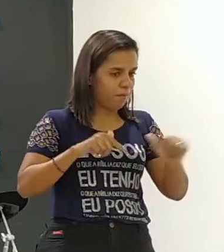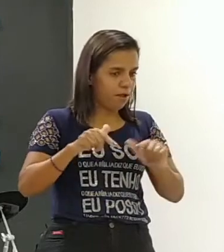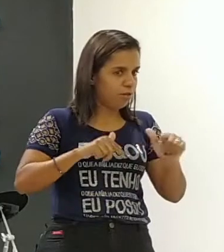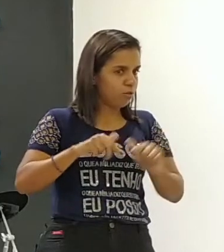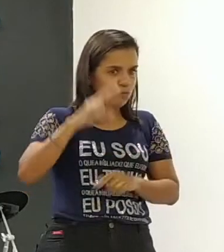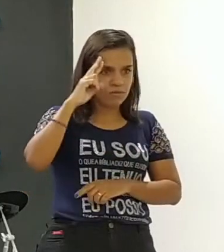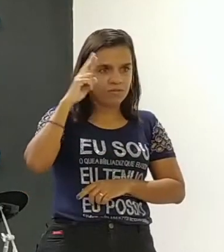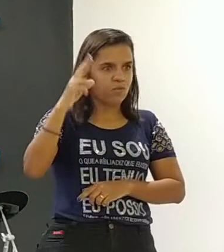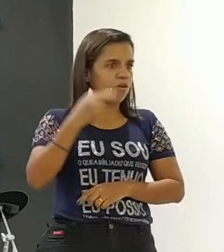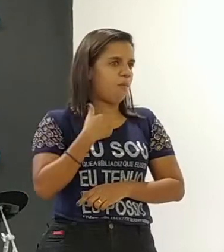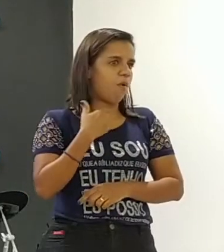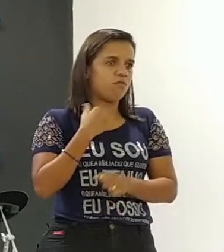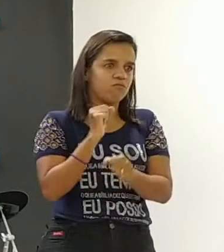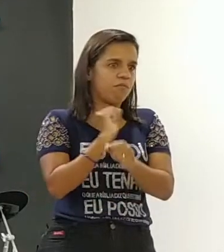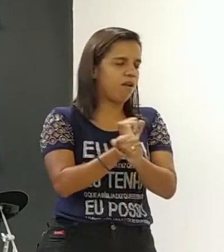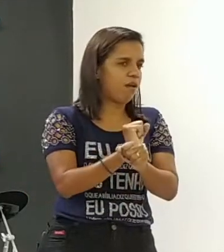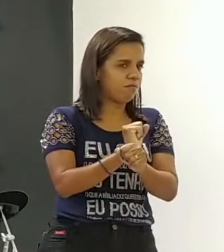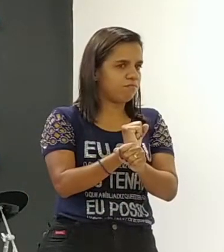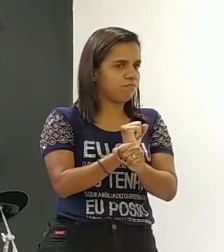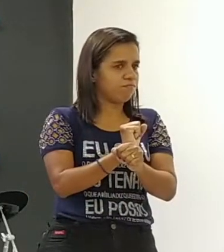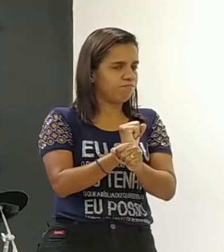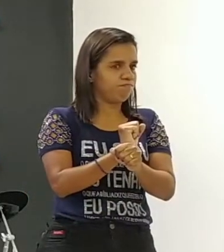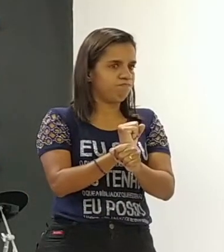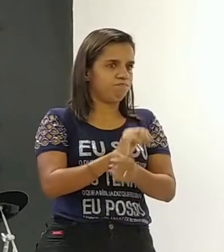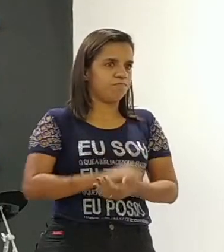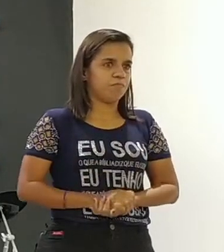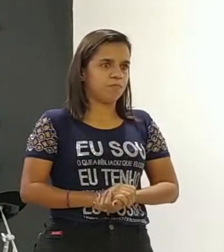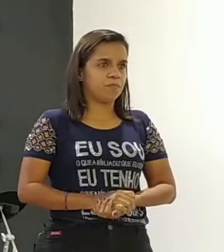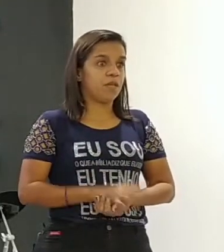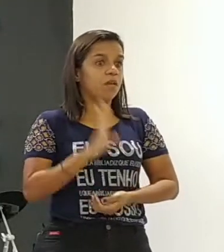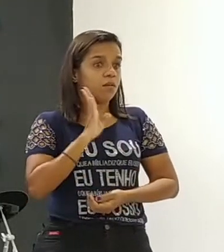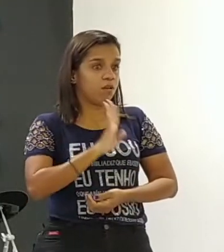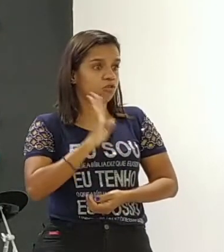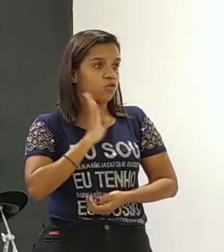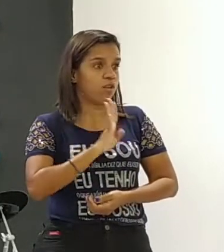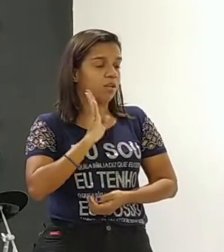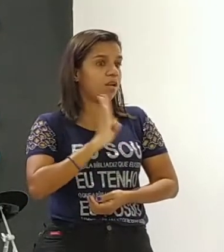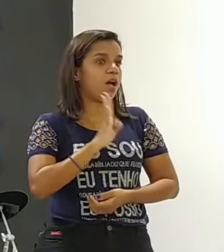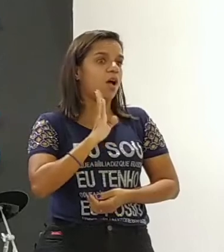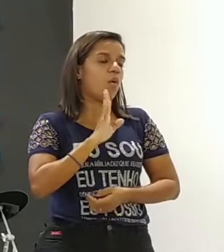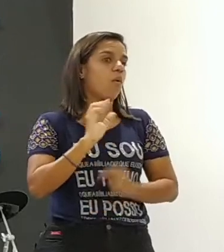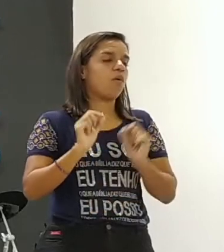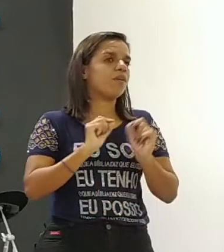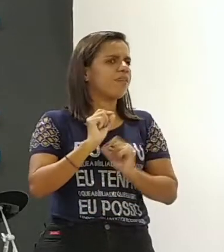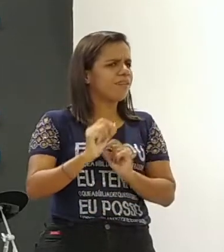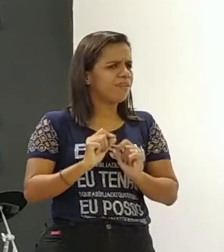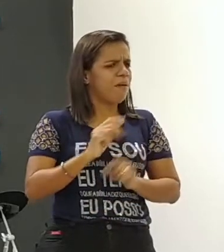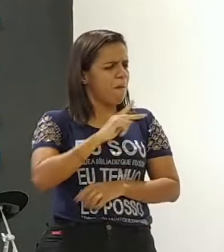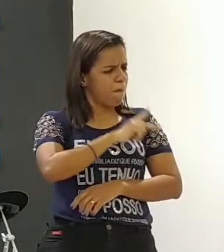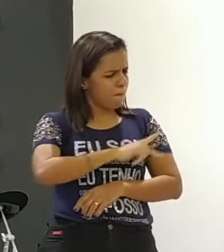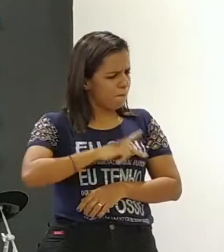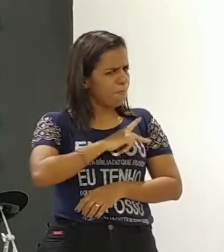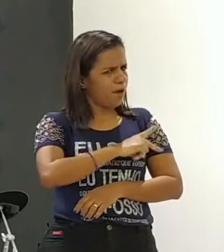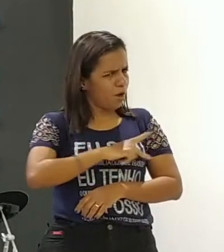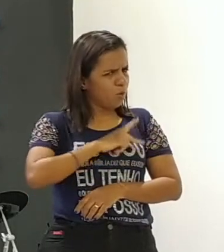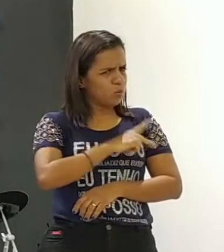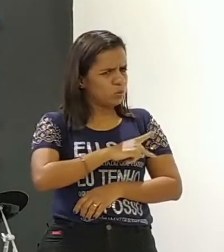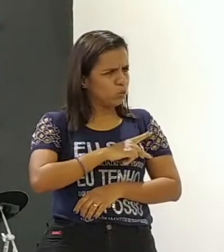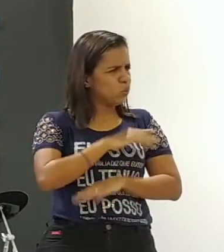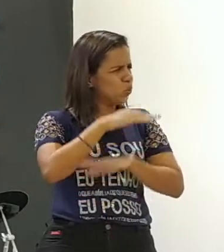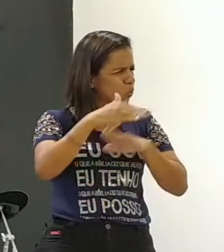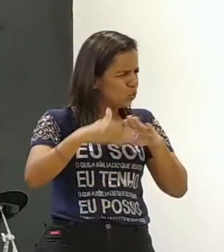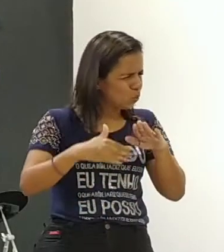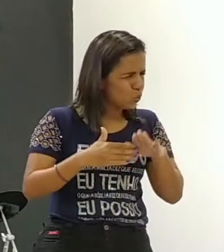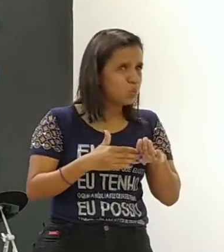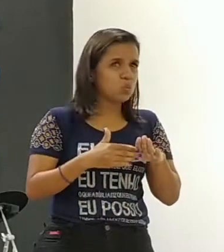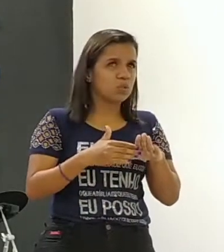irmãos. Ela não pode parar. E o que eu acho bacana disso tudo é que Paulo, tendo passado por tudo isso que a gente acabou de ler